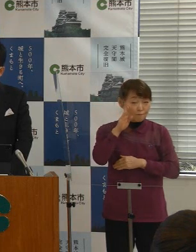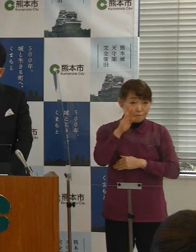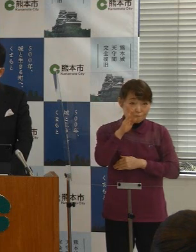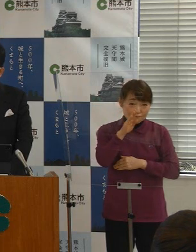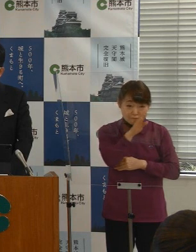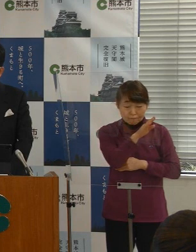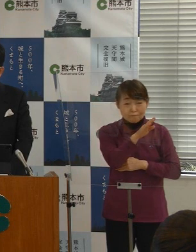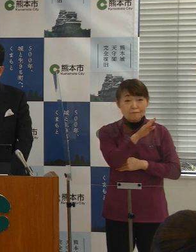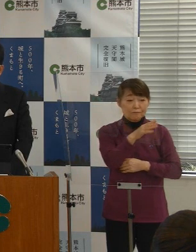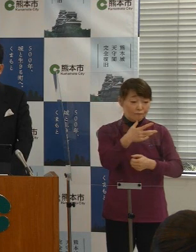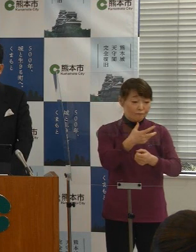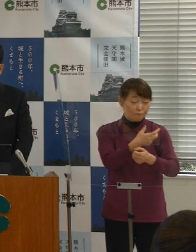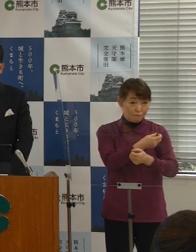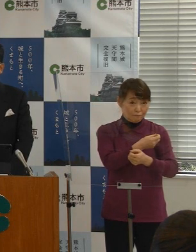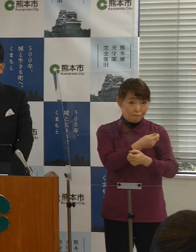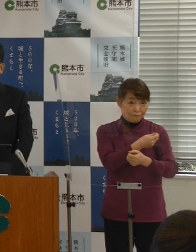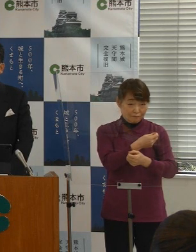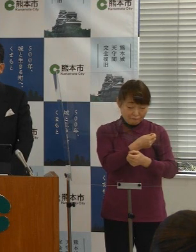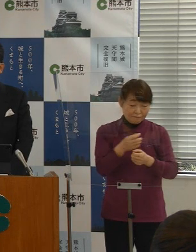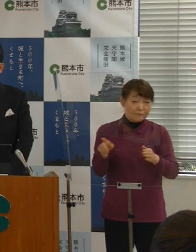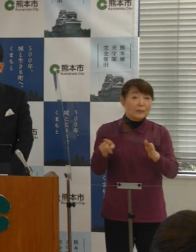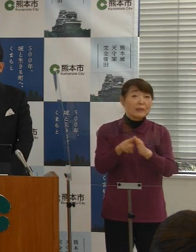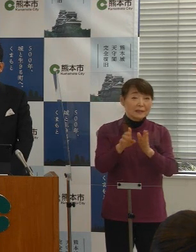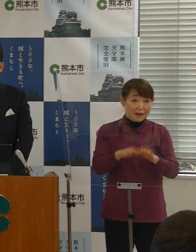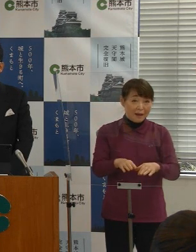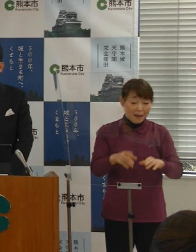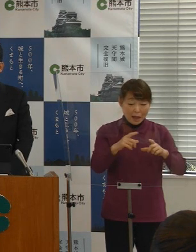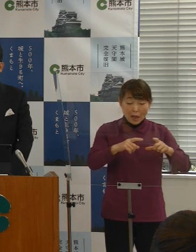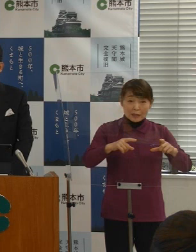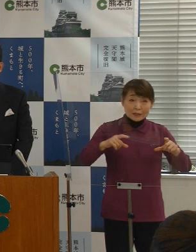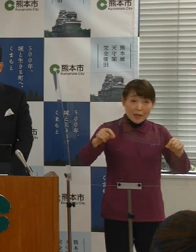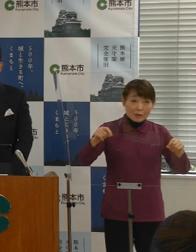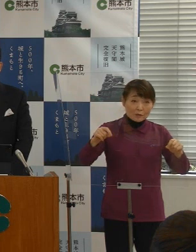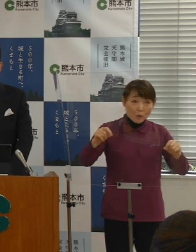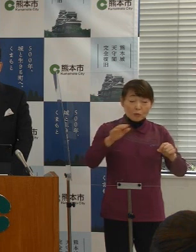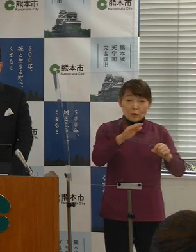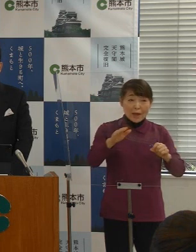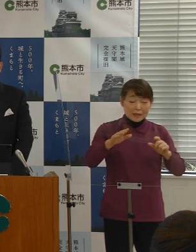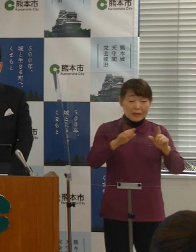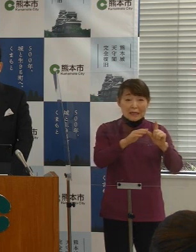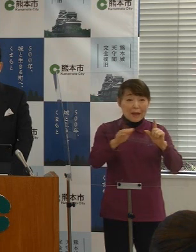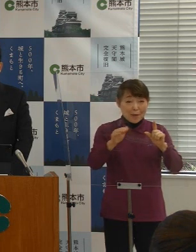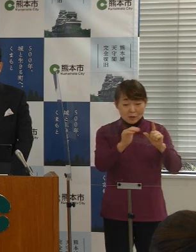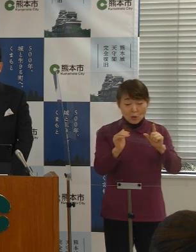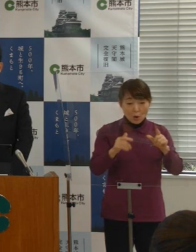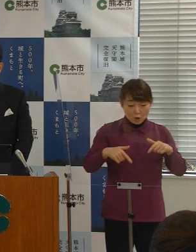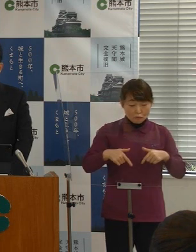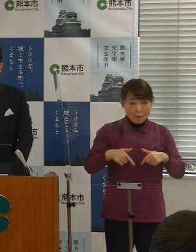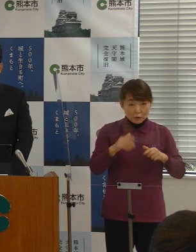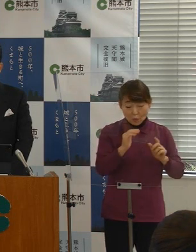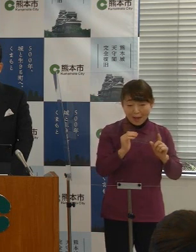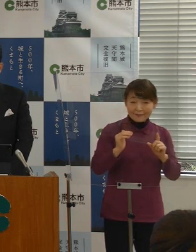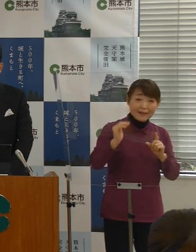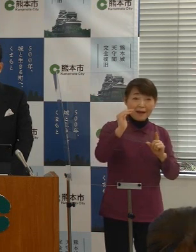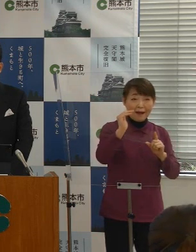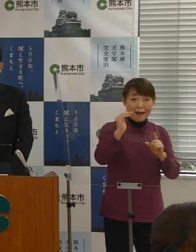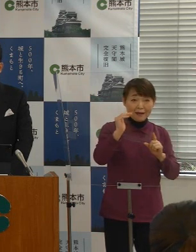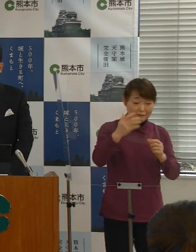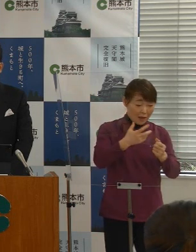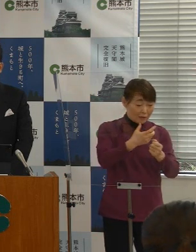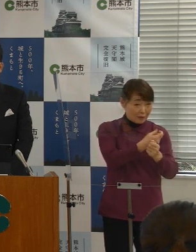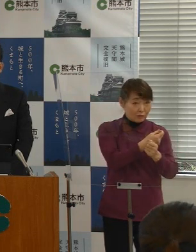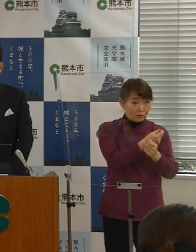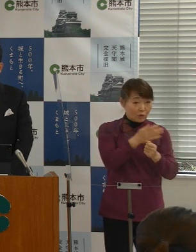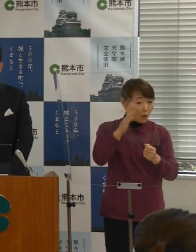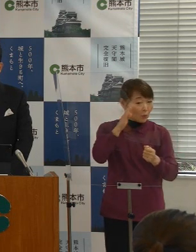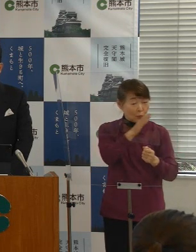全国平均よりもかなり高いレベルで、この接種がこの熊本市においては進んだというふうに今考